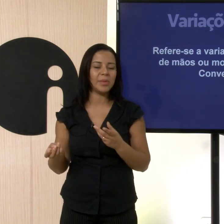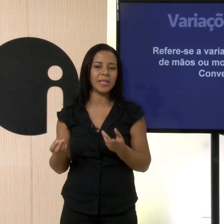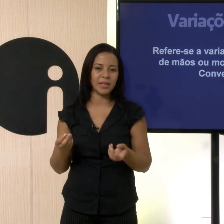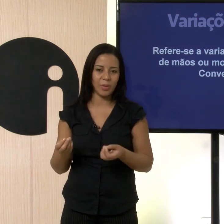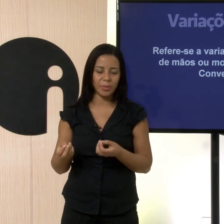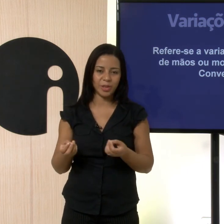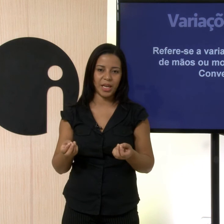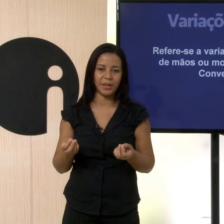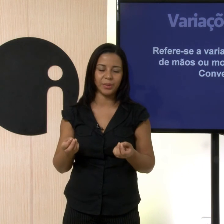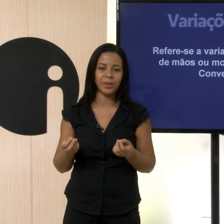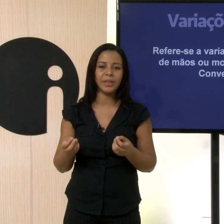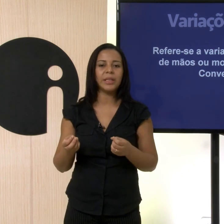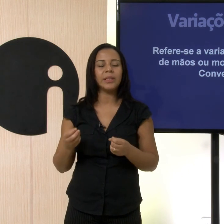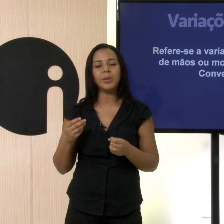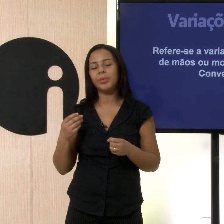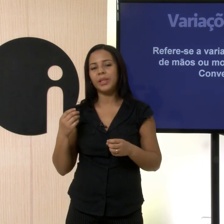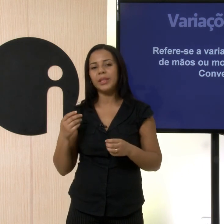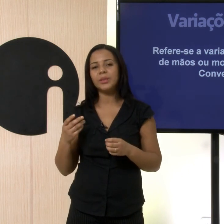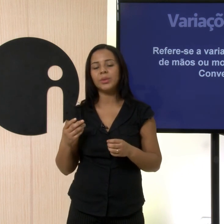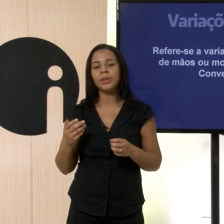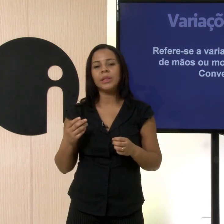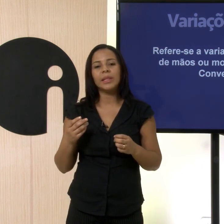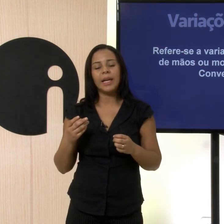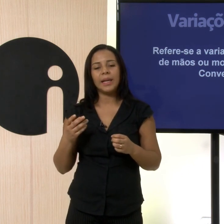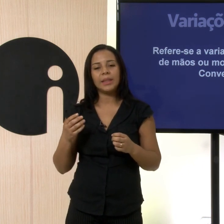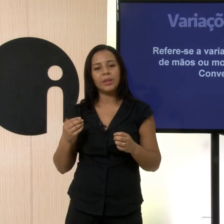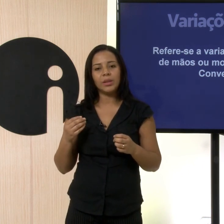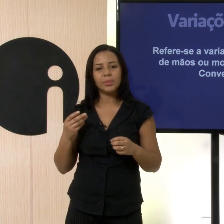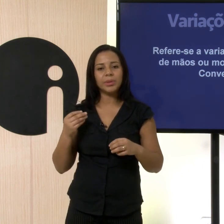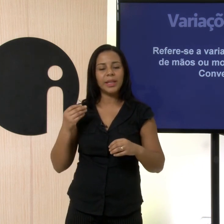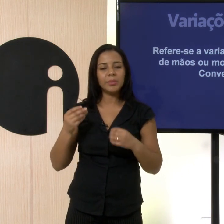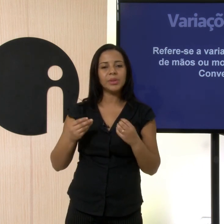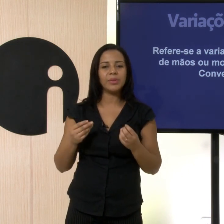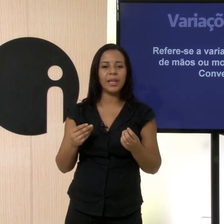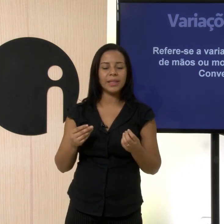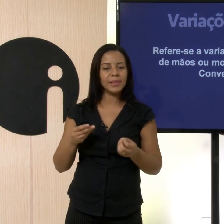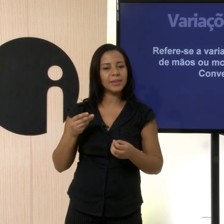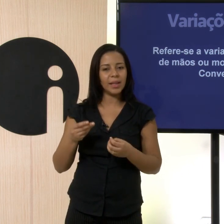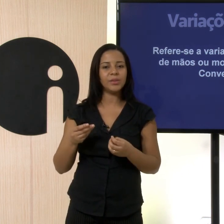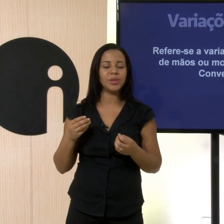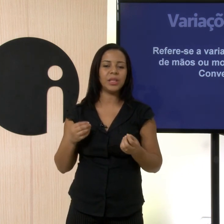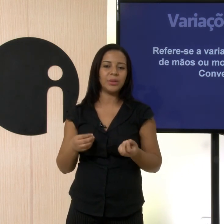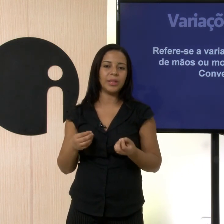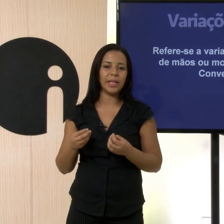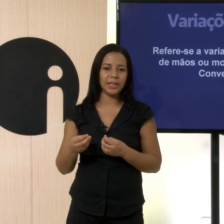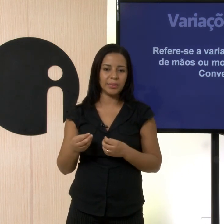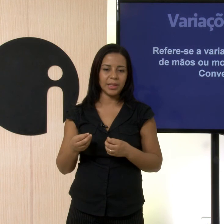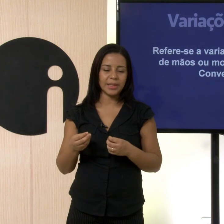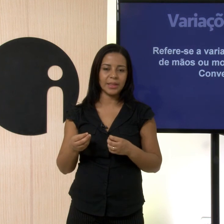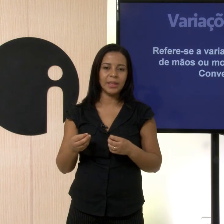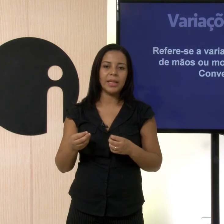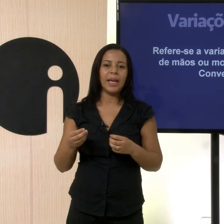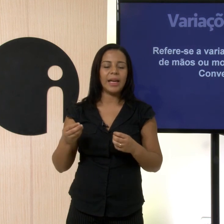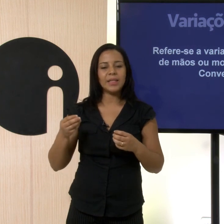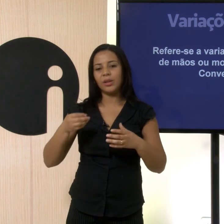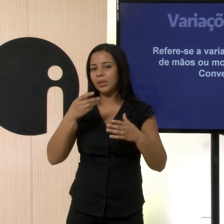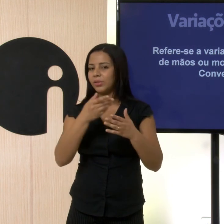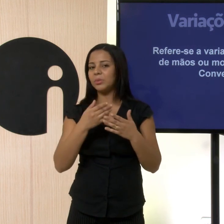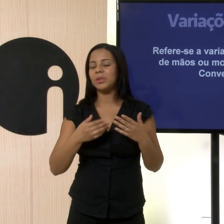semelhança com o objeto. Então, por isso que nós podemos ver esse status de língua da Libras. Se nós formos falar